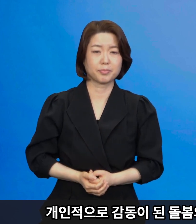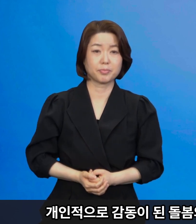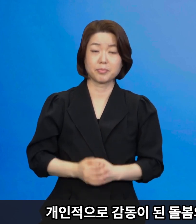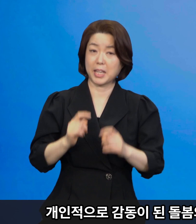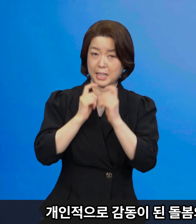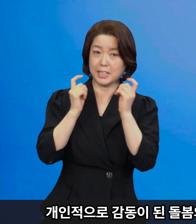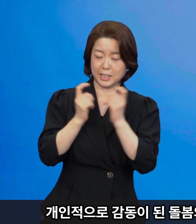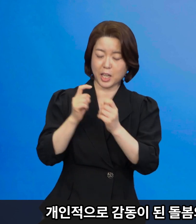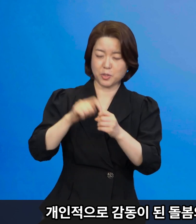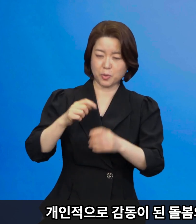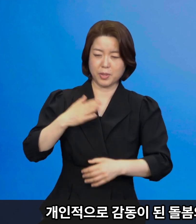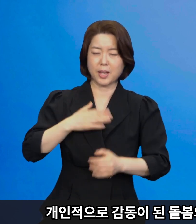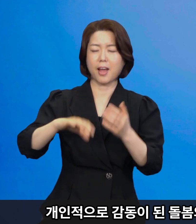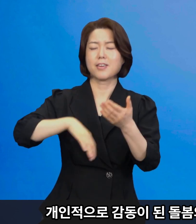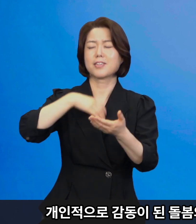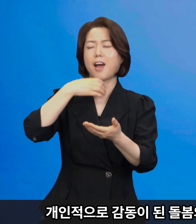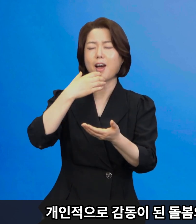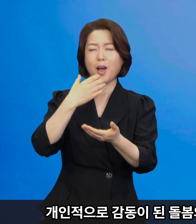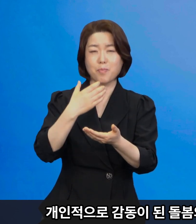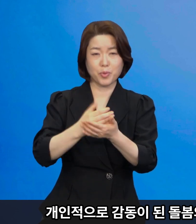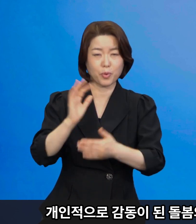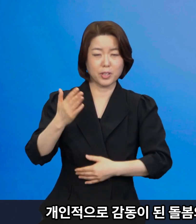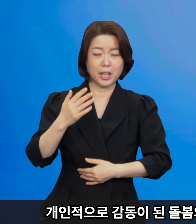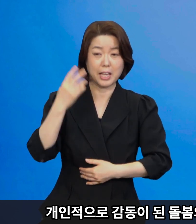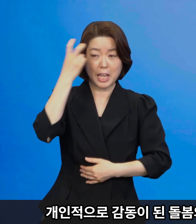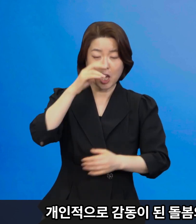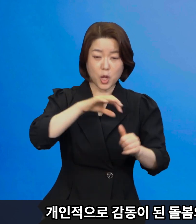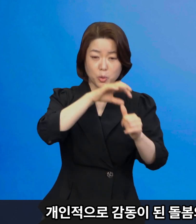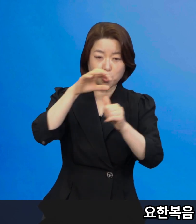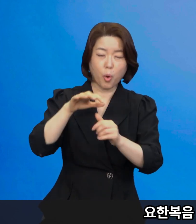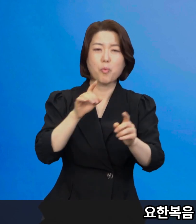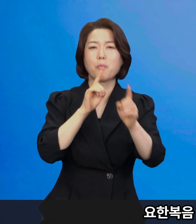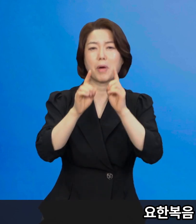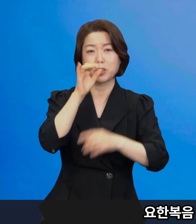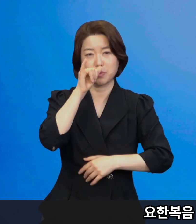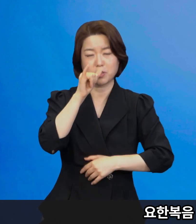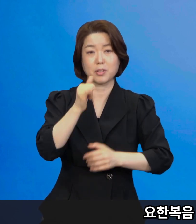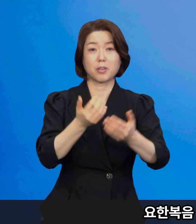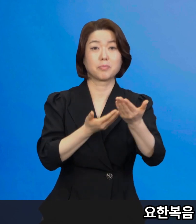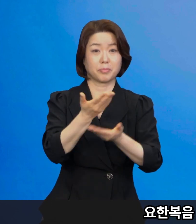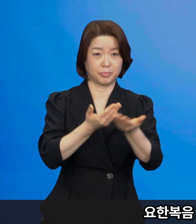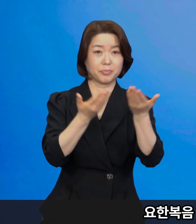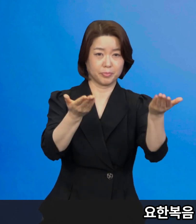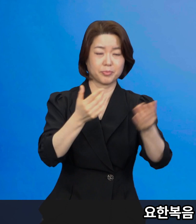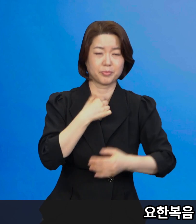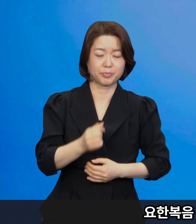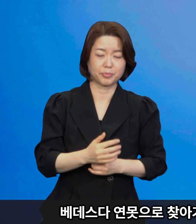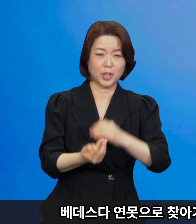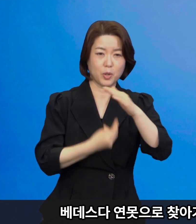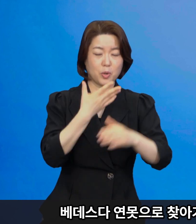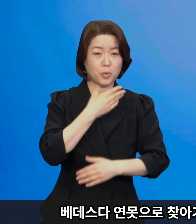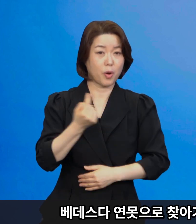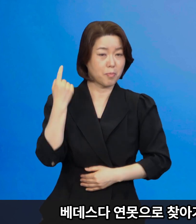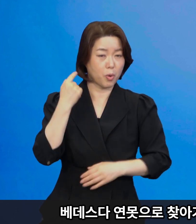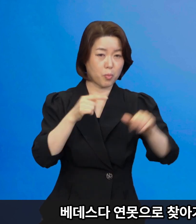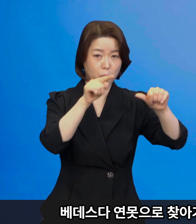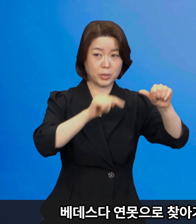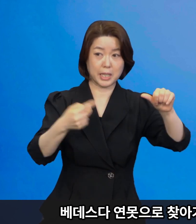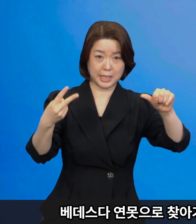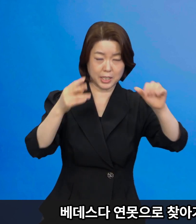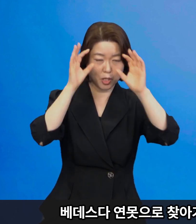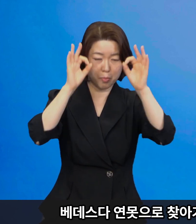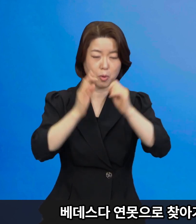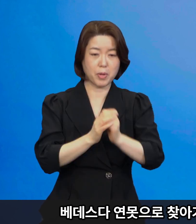개인적으로 감동이 된 돌봄의 말씀이 있어 나누기를 원합니다. 요한복음 5장 2절에 보면 베데스다